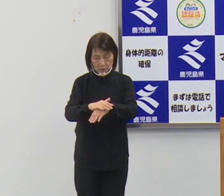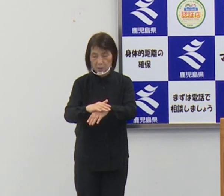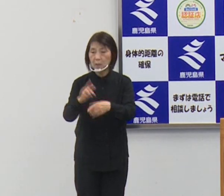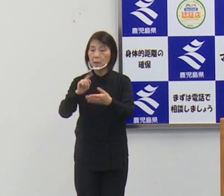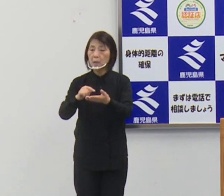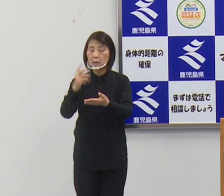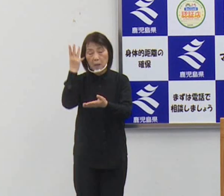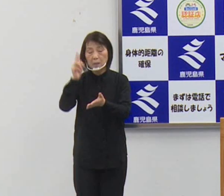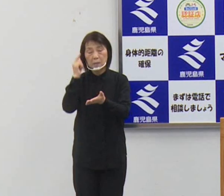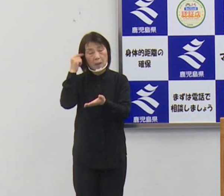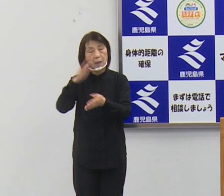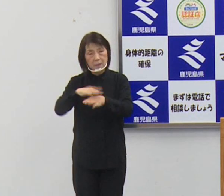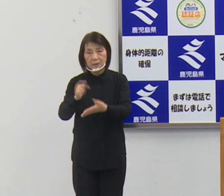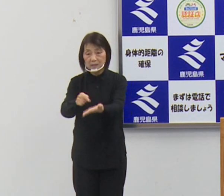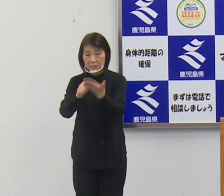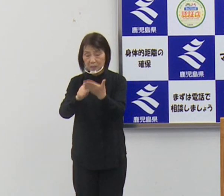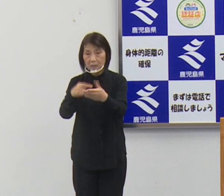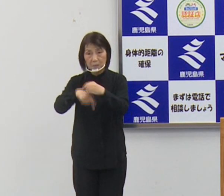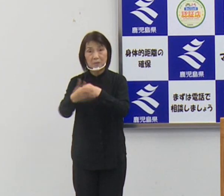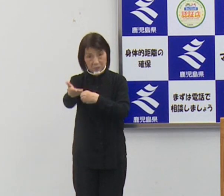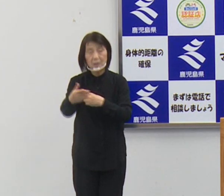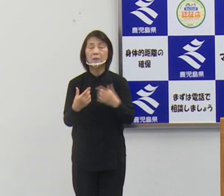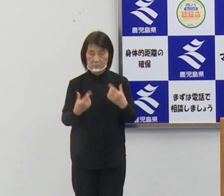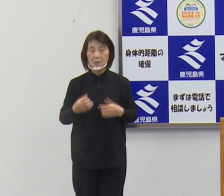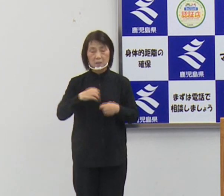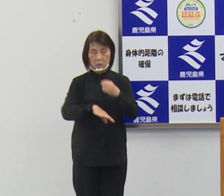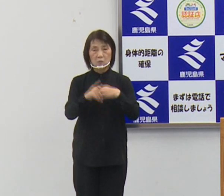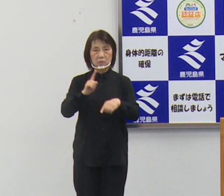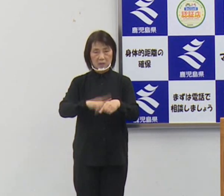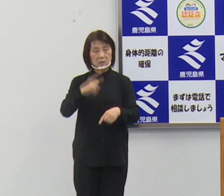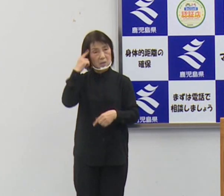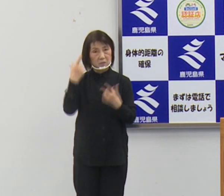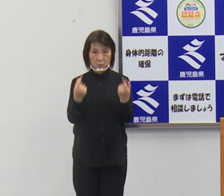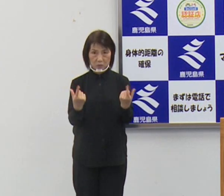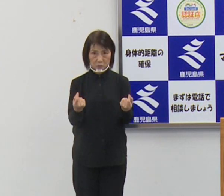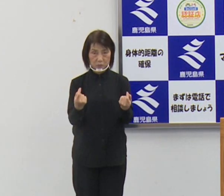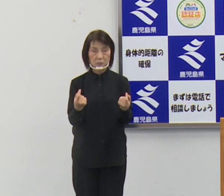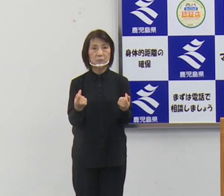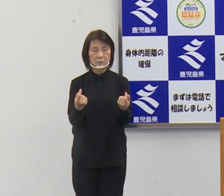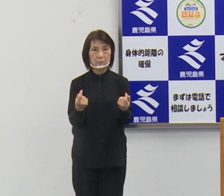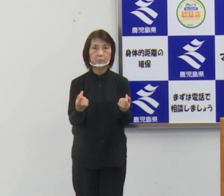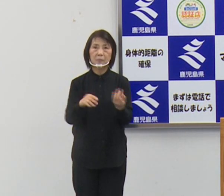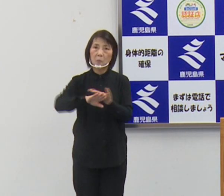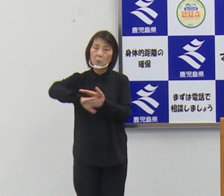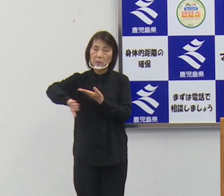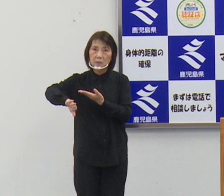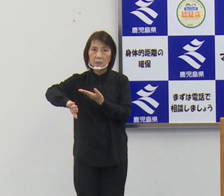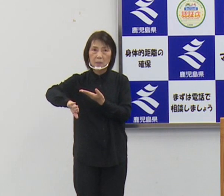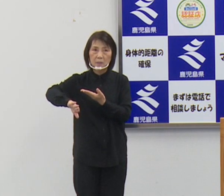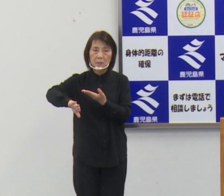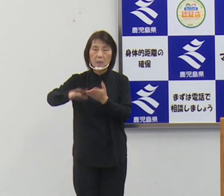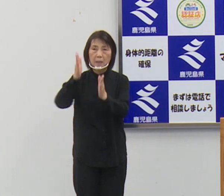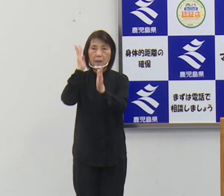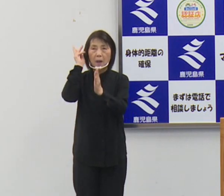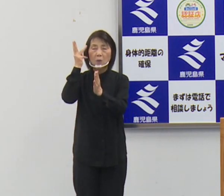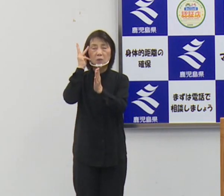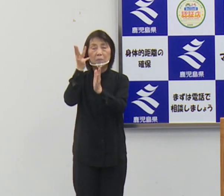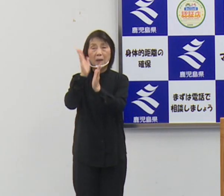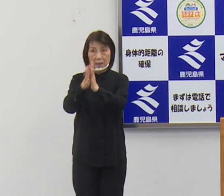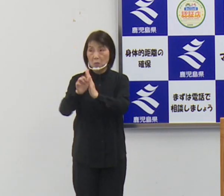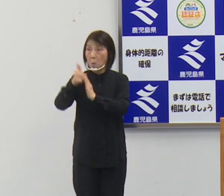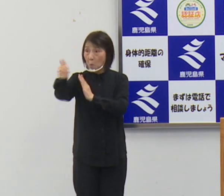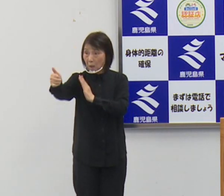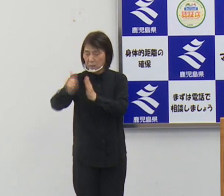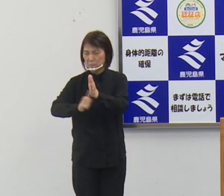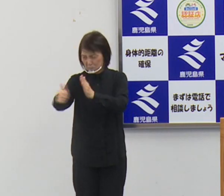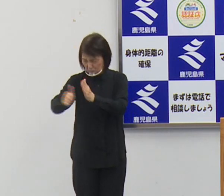づいて作っていくという、 そこの科学的な根拠はそうだと思いますね。その他の何でしょう、県外との往来だとかそういうことは